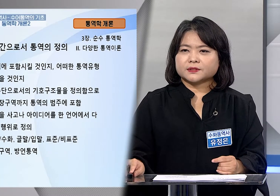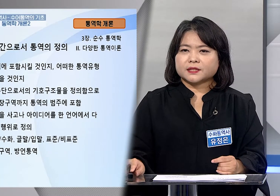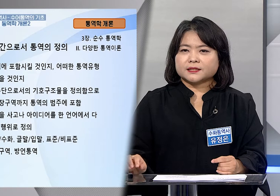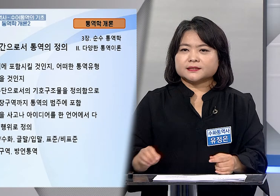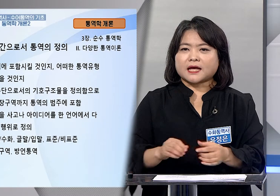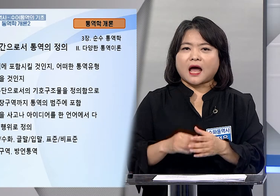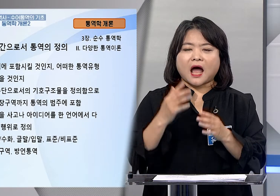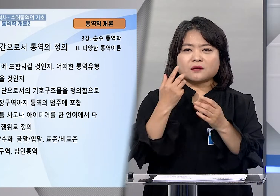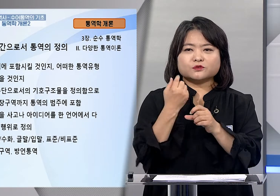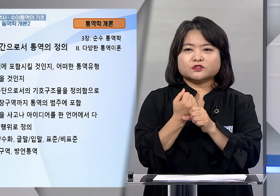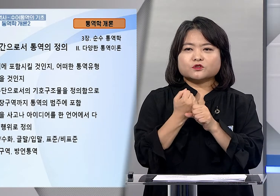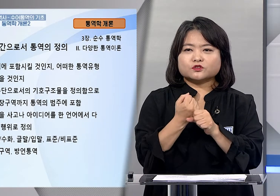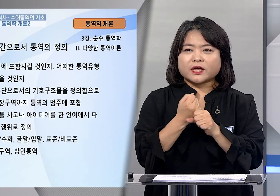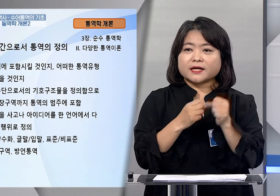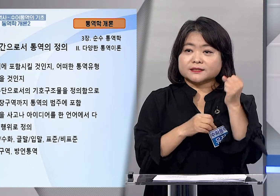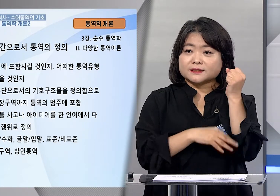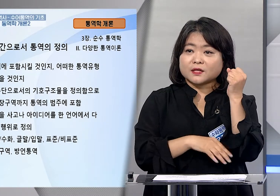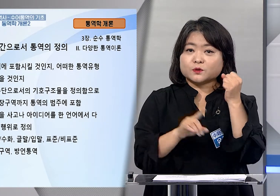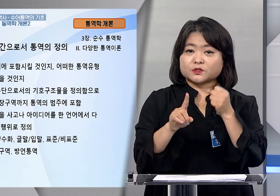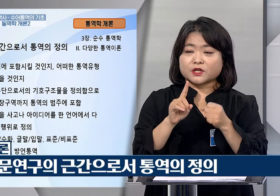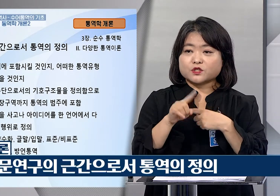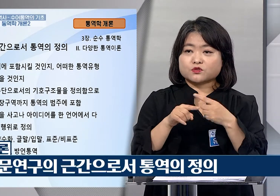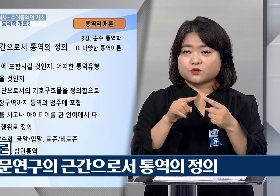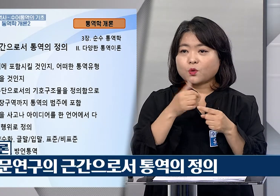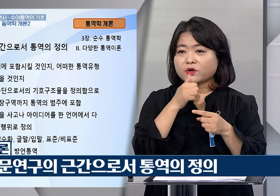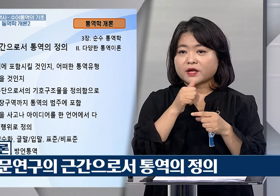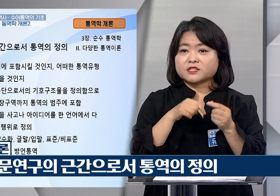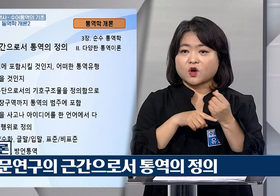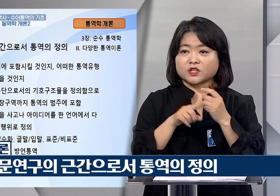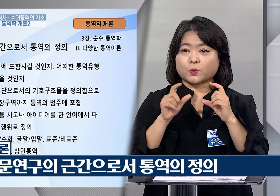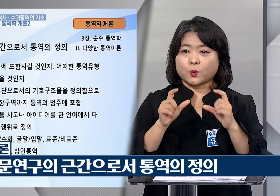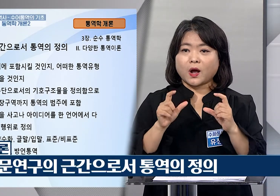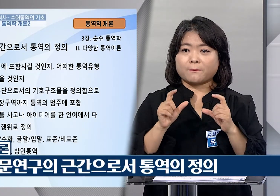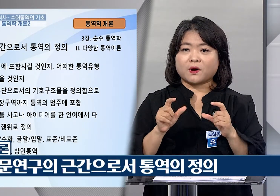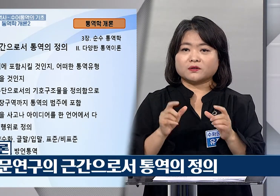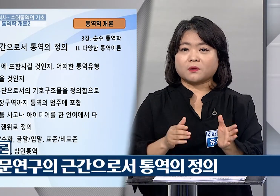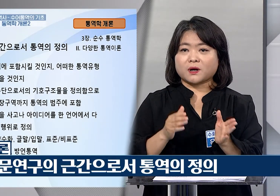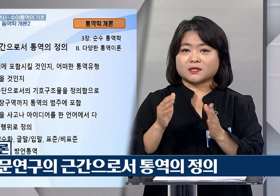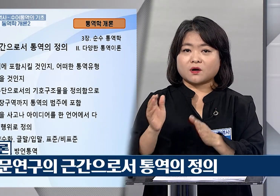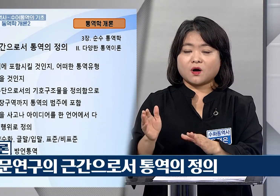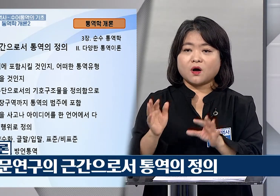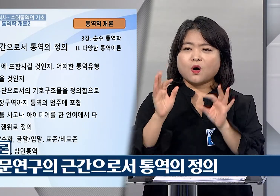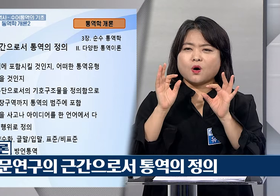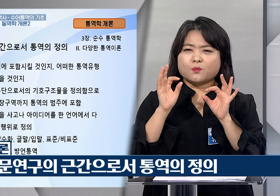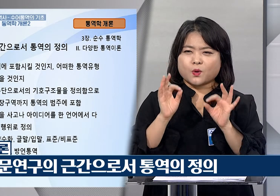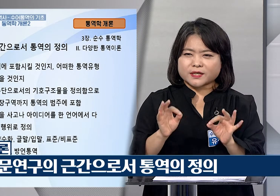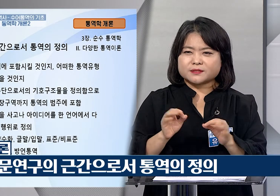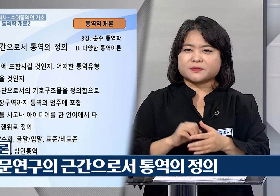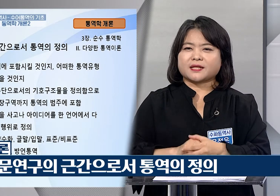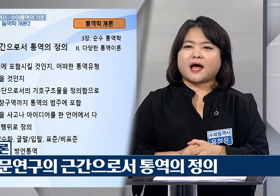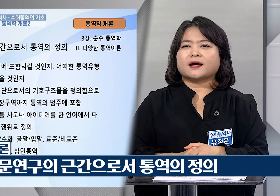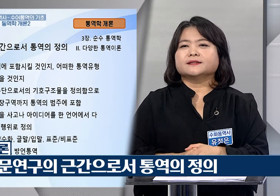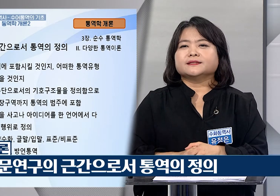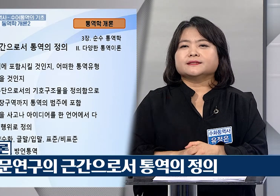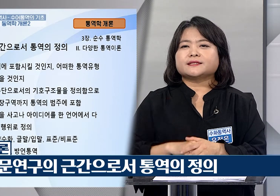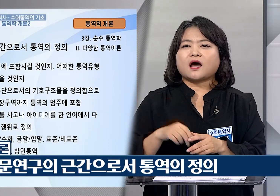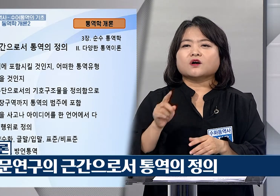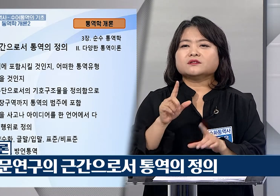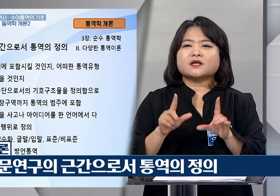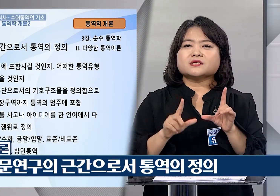학문 연구의 근간으로서의 통역의 정의로 한번 넘어가서 보겠습니다. 어떠한